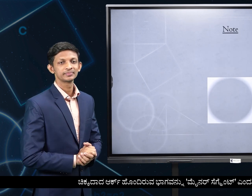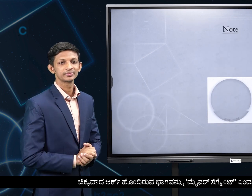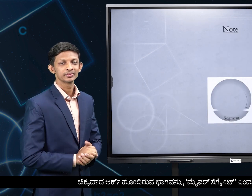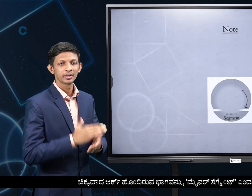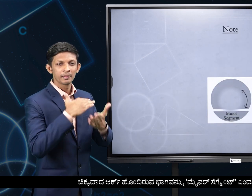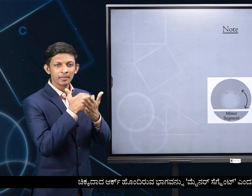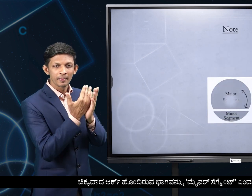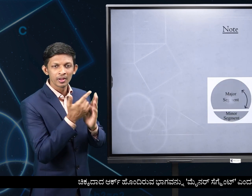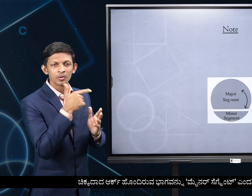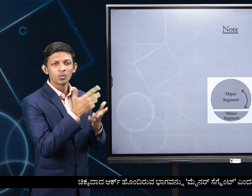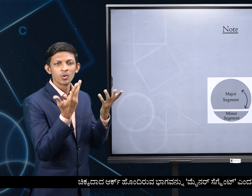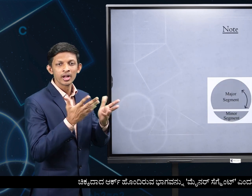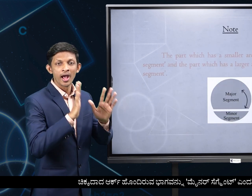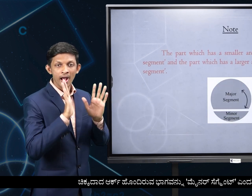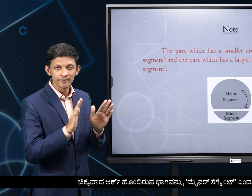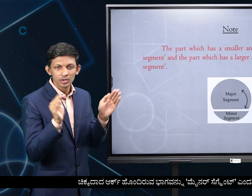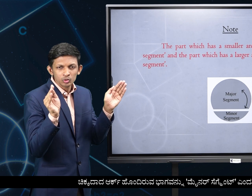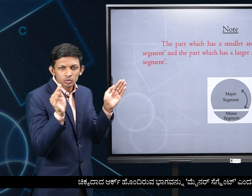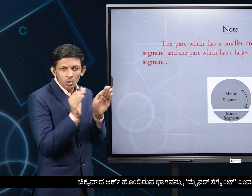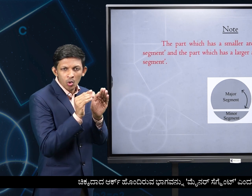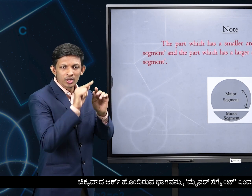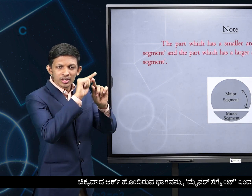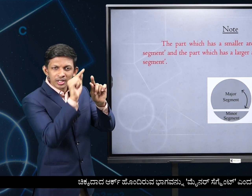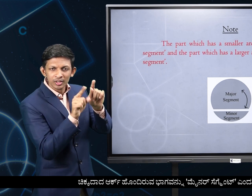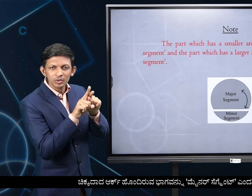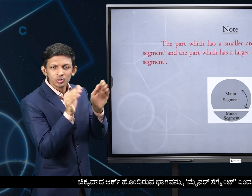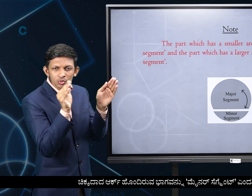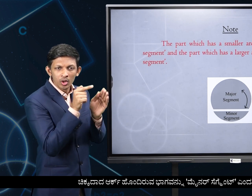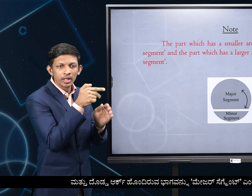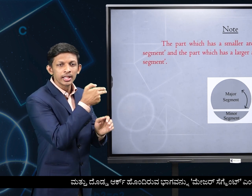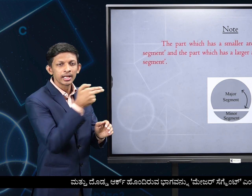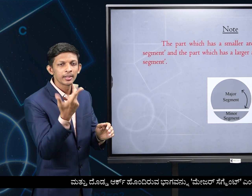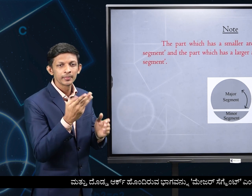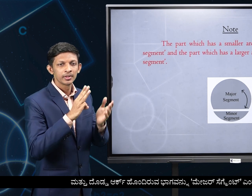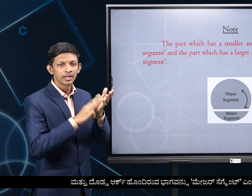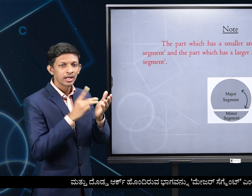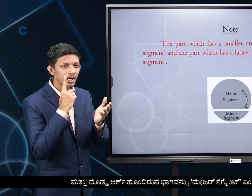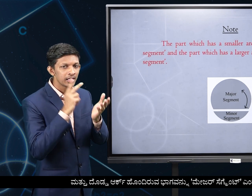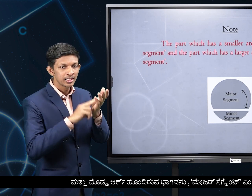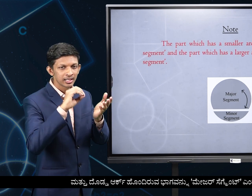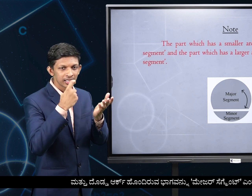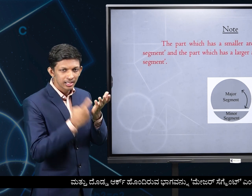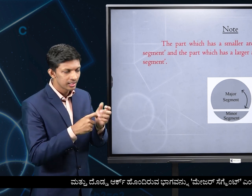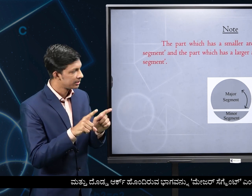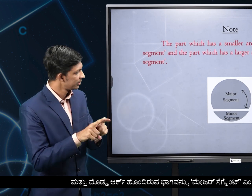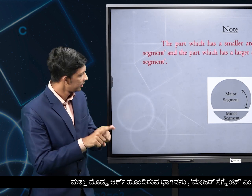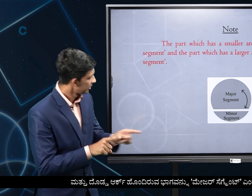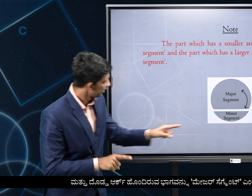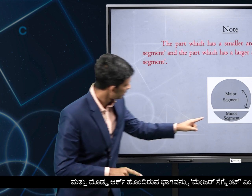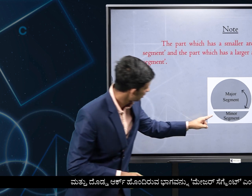ಆರ್ಕ್ ಹೊಂದಿರುವ ಭಾಗವನ್ನು ಮೈನರ್ ಸೆಗ್ಮೆಂಟ್ ಎಂದು ಕರೆಯಲಾಗುತ್ತದೆ ಮತ್ತು ದೊಡ್ಡ ಆರ್ಕ್ ಹೊಂದಿರುವ ಭಾಗವನ್ನು ಮೇಜರ್ ಸೆಗ್ಮೆಂಟ್